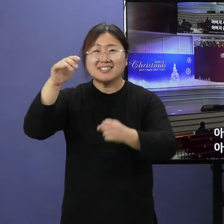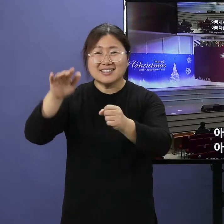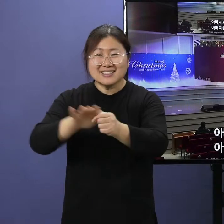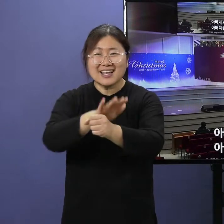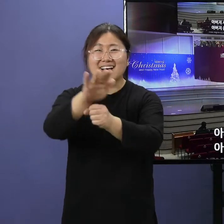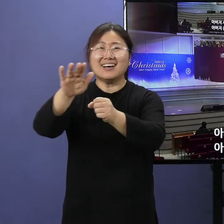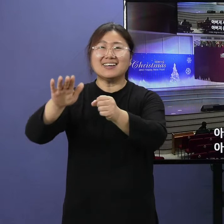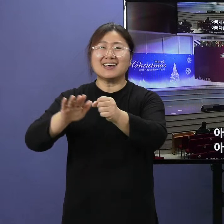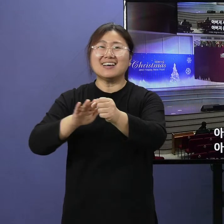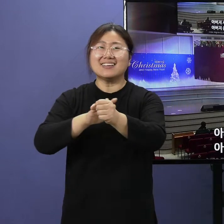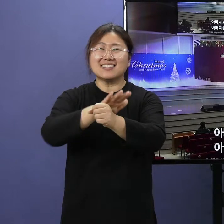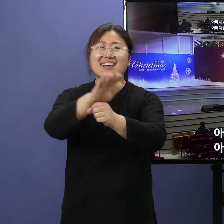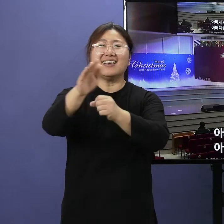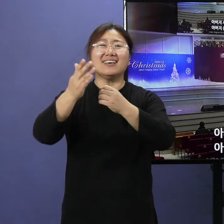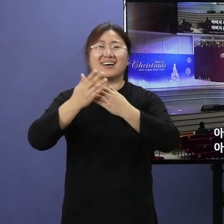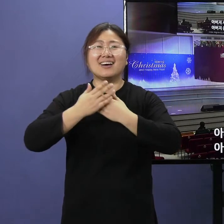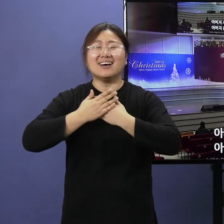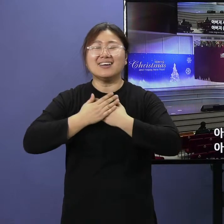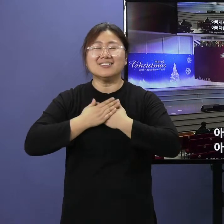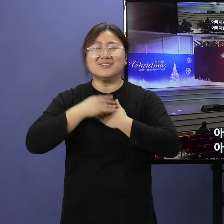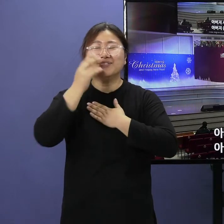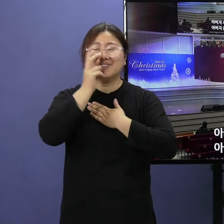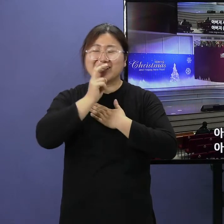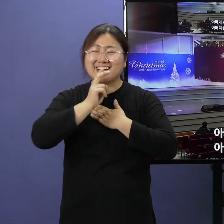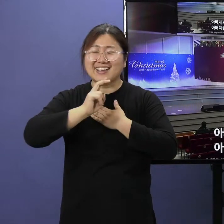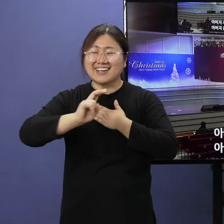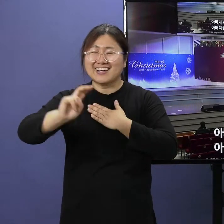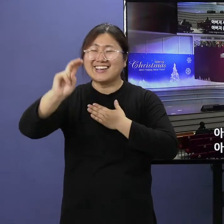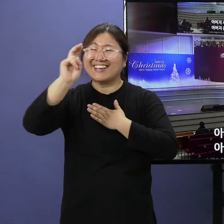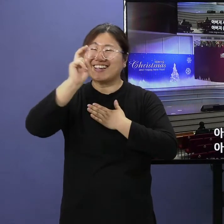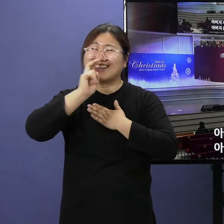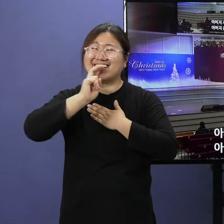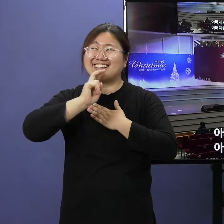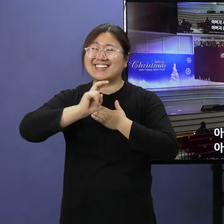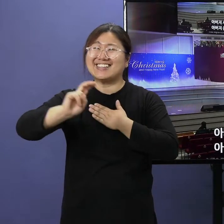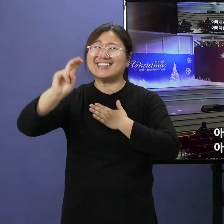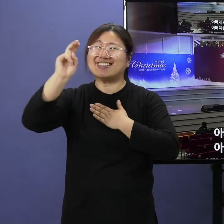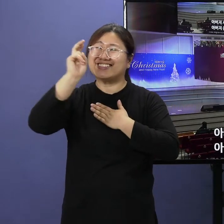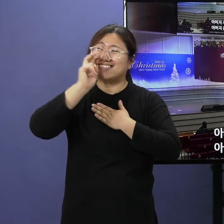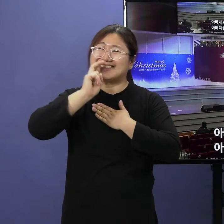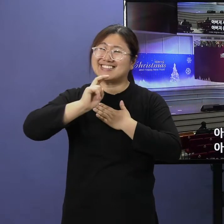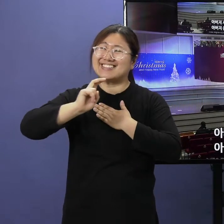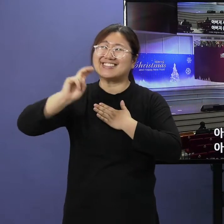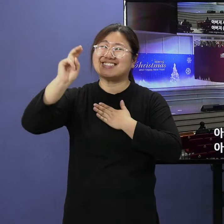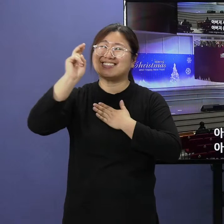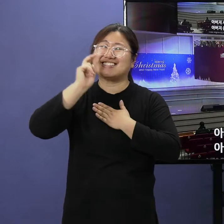아버지 사랑 내가 노래해.